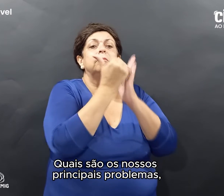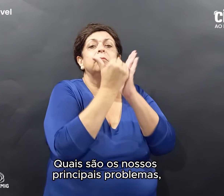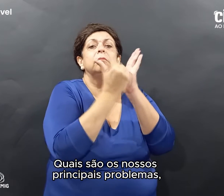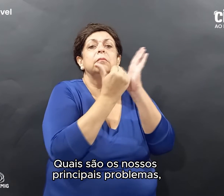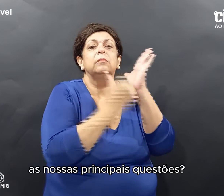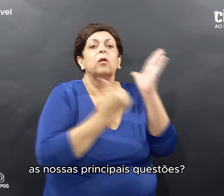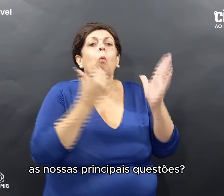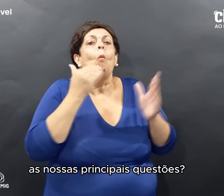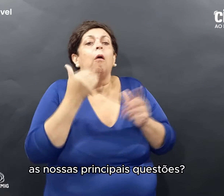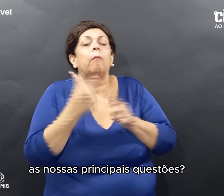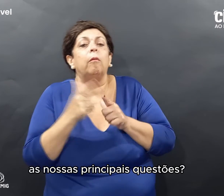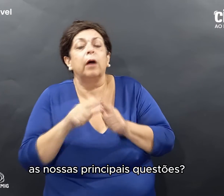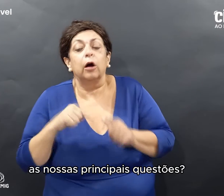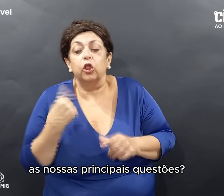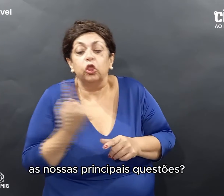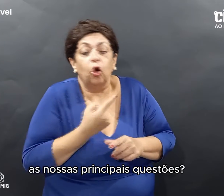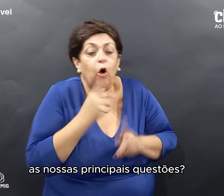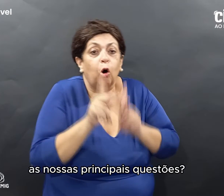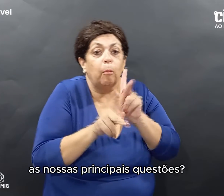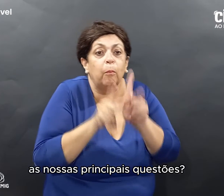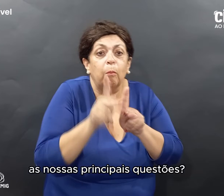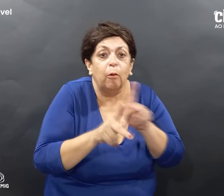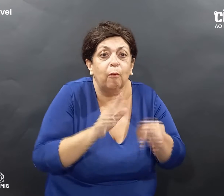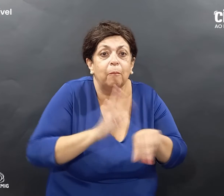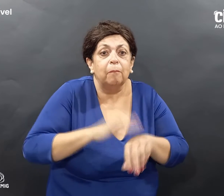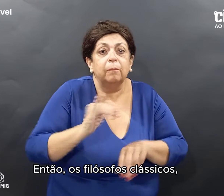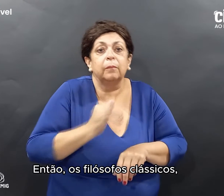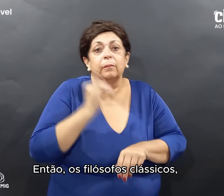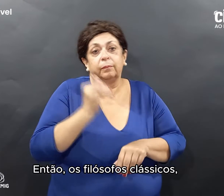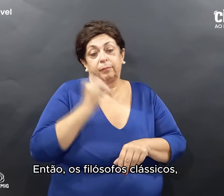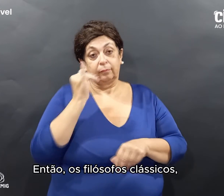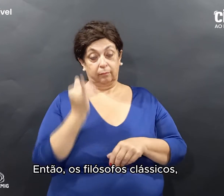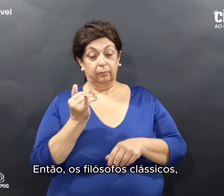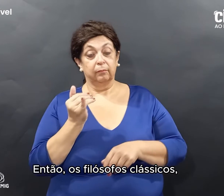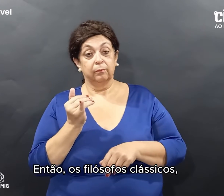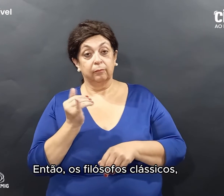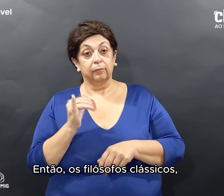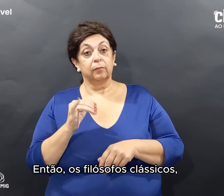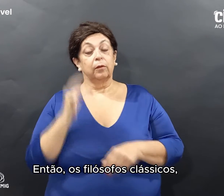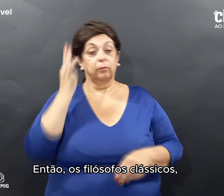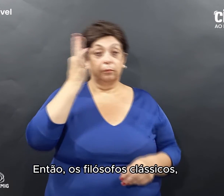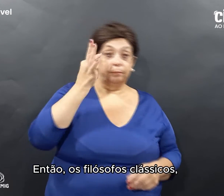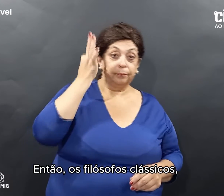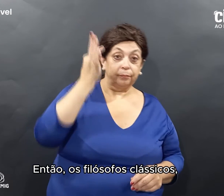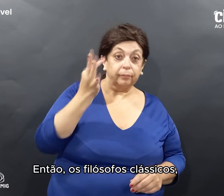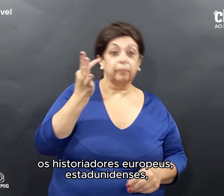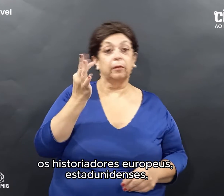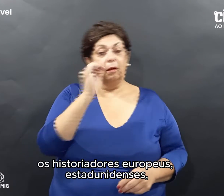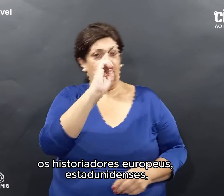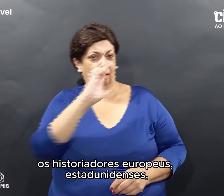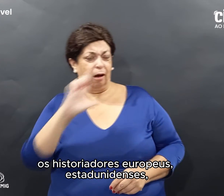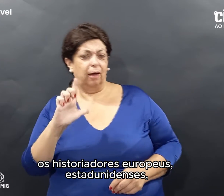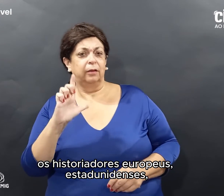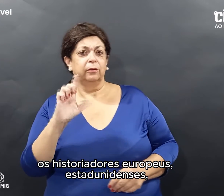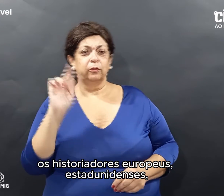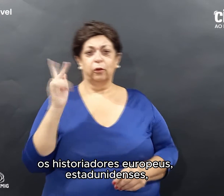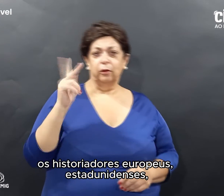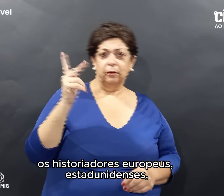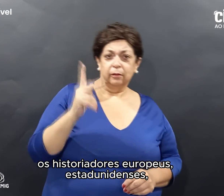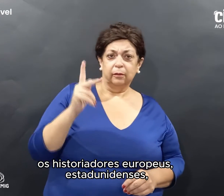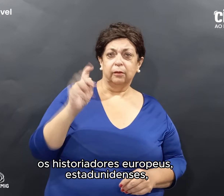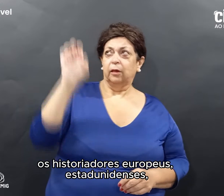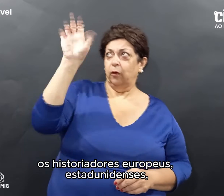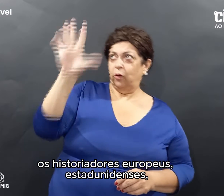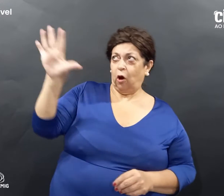principais problemas, as nossas principais questões? Então, os filósofos clássicos, os historiadores